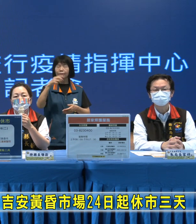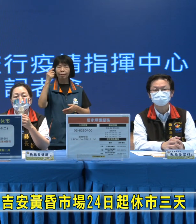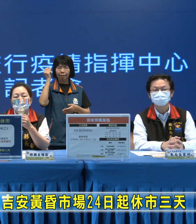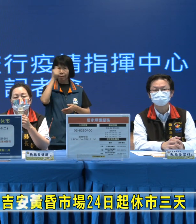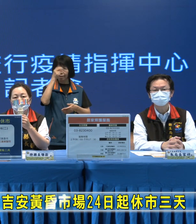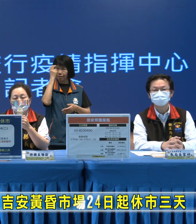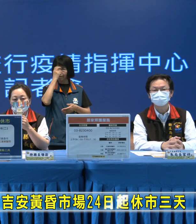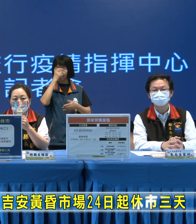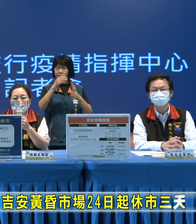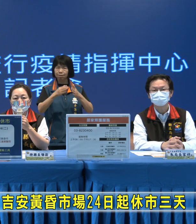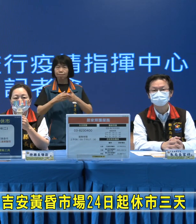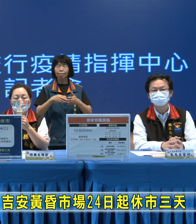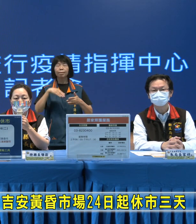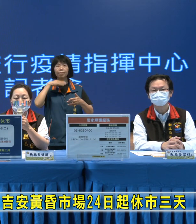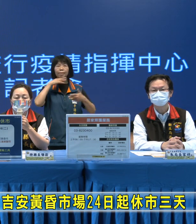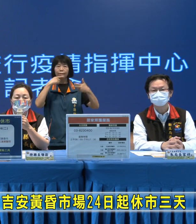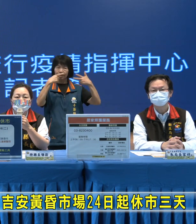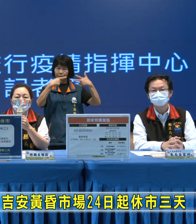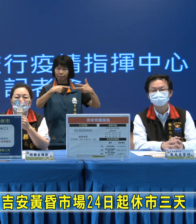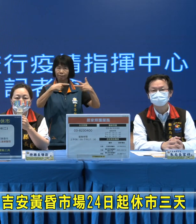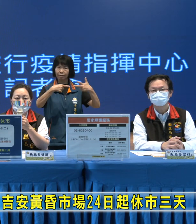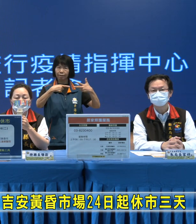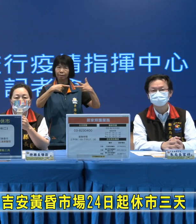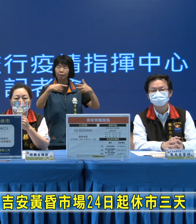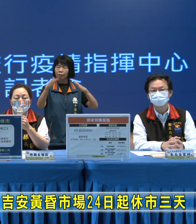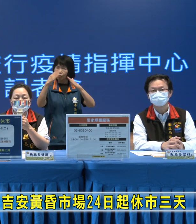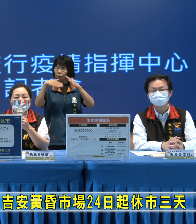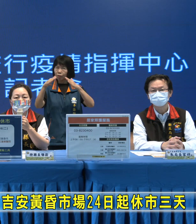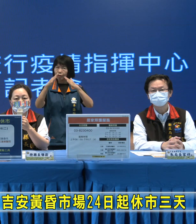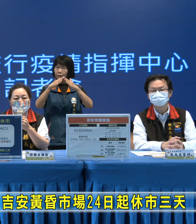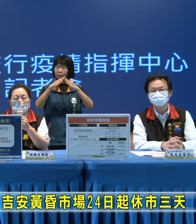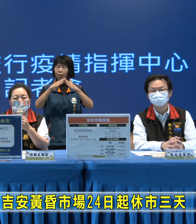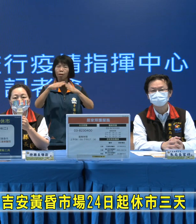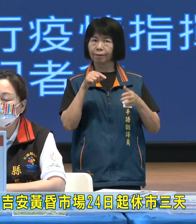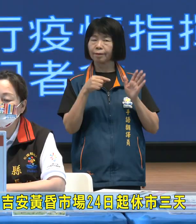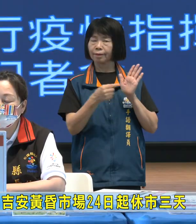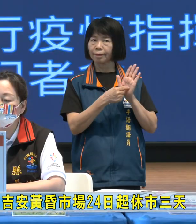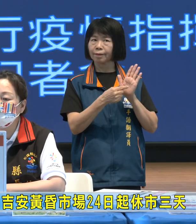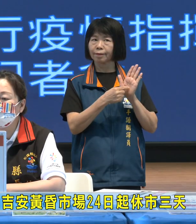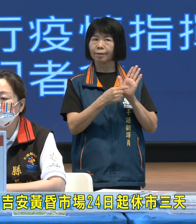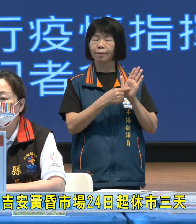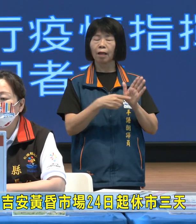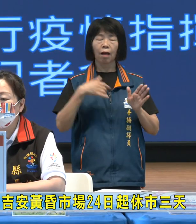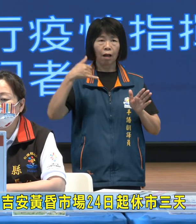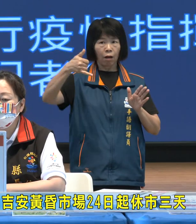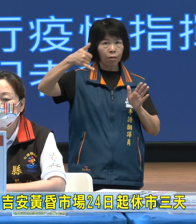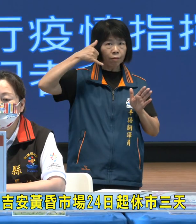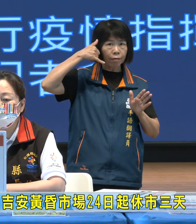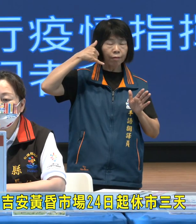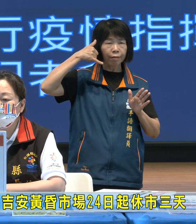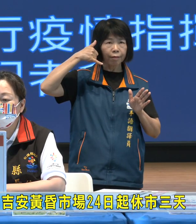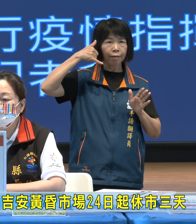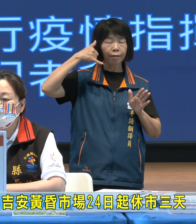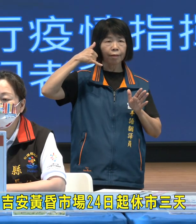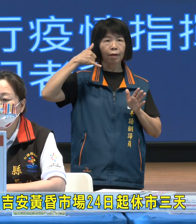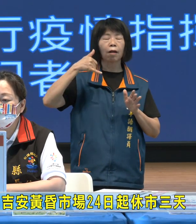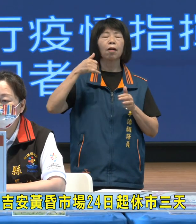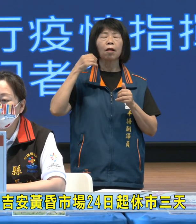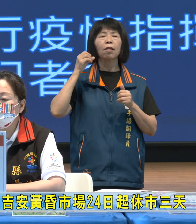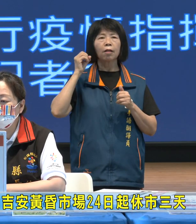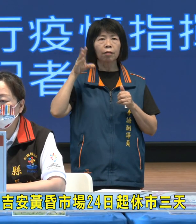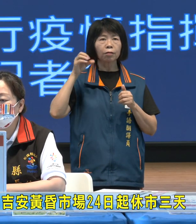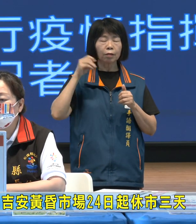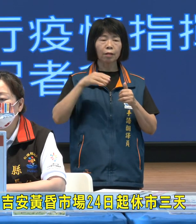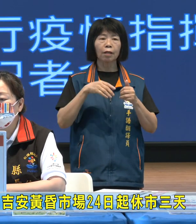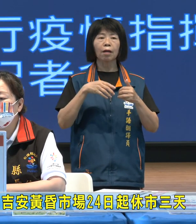筛那礼拜一保持我们学校场域的干净。 而针对近期乡亲反映无法拨通专线